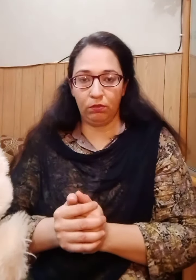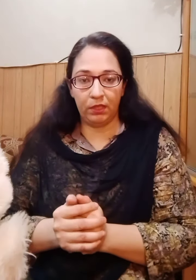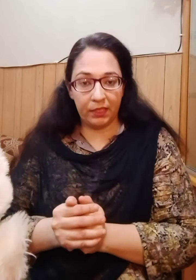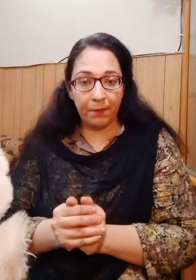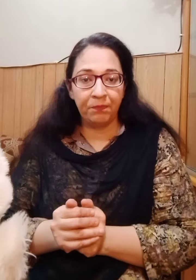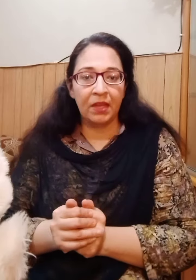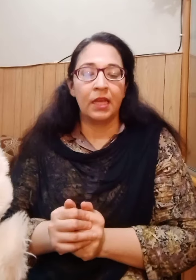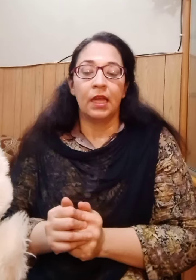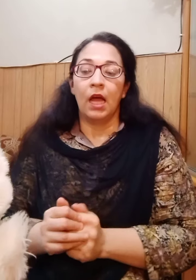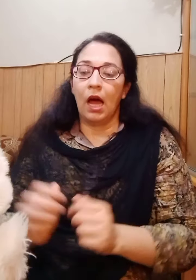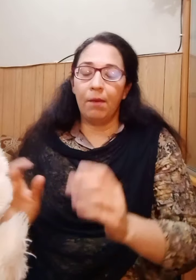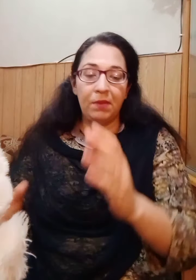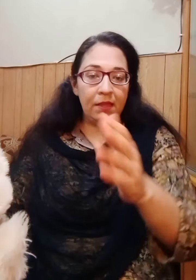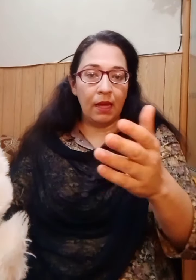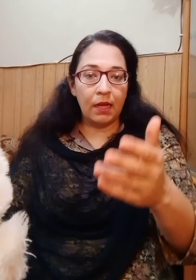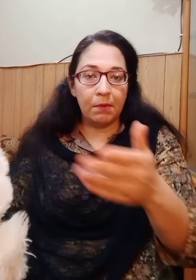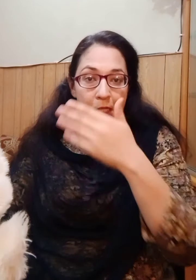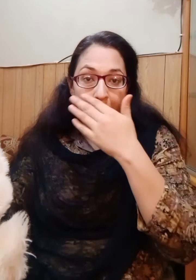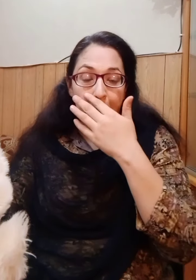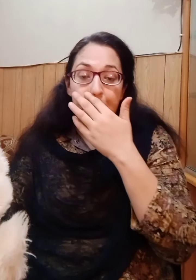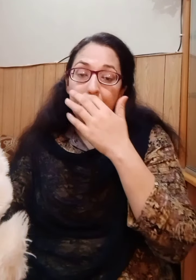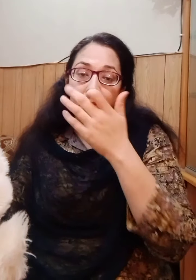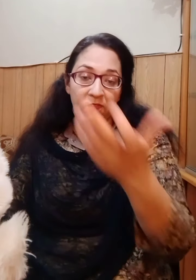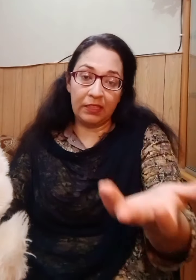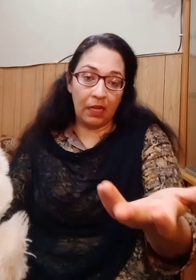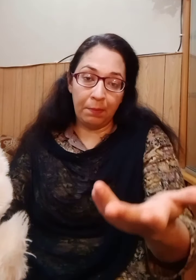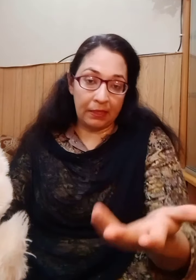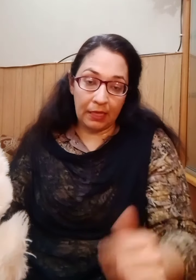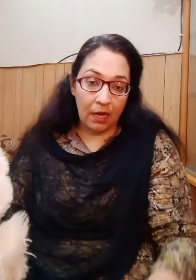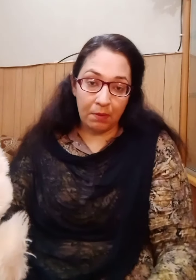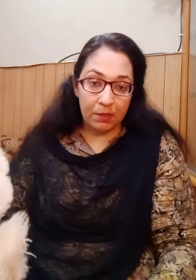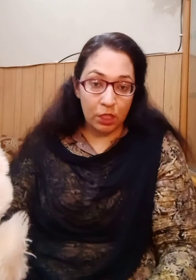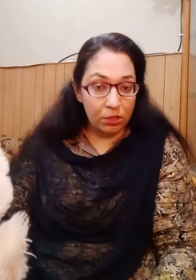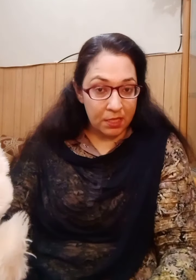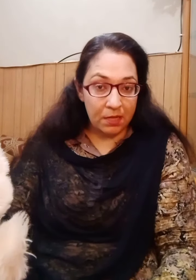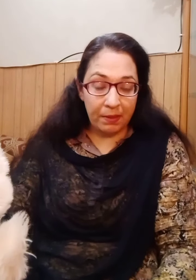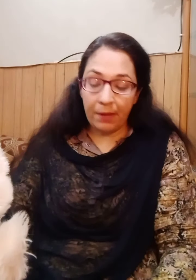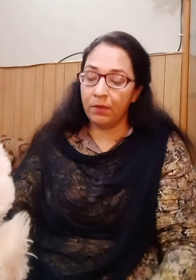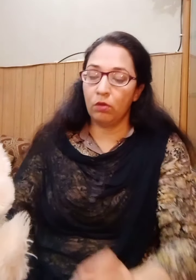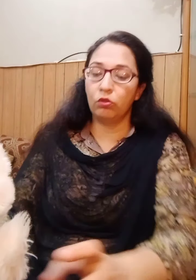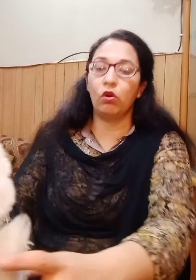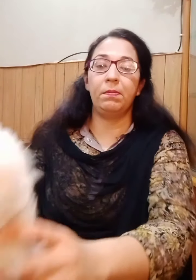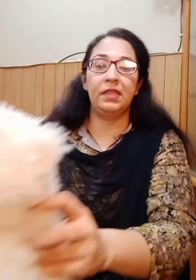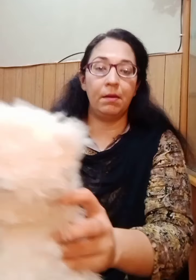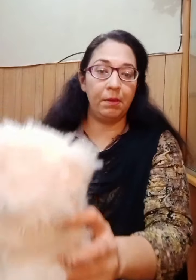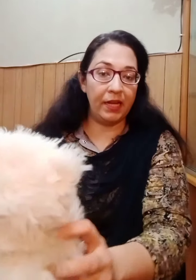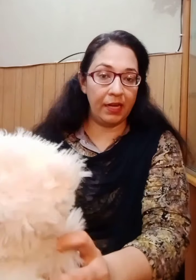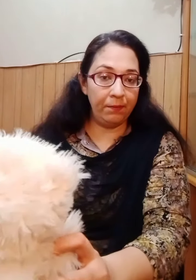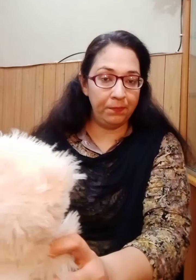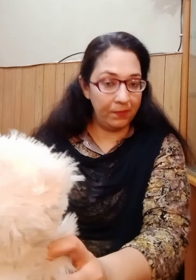होना चाहिए कि उसको आपने